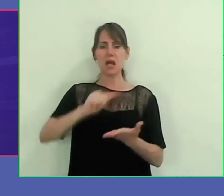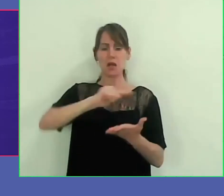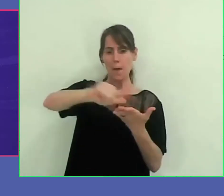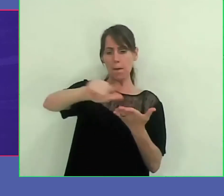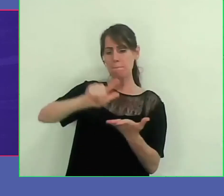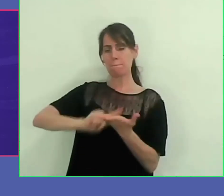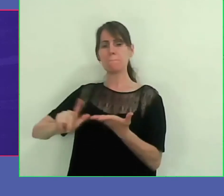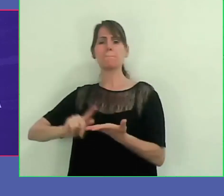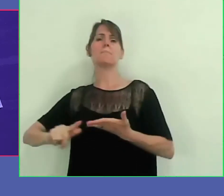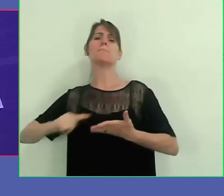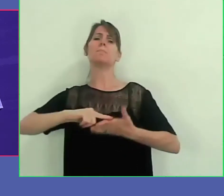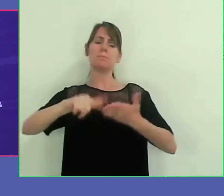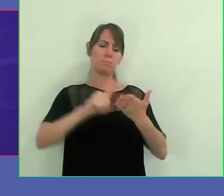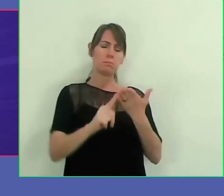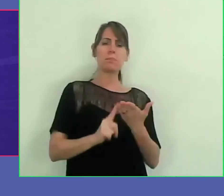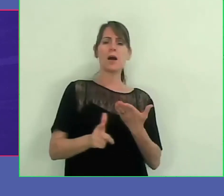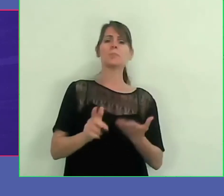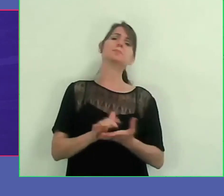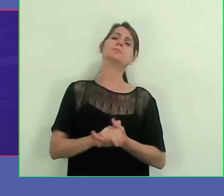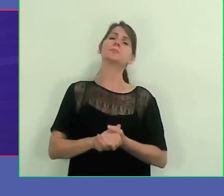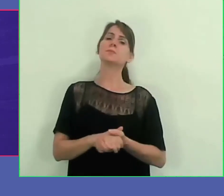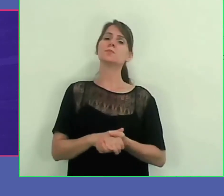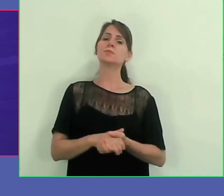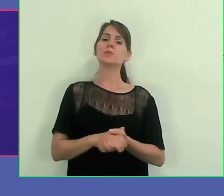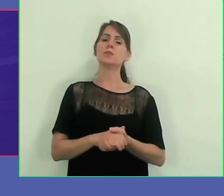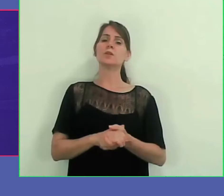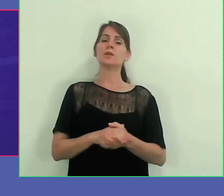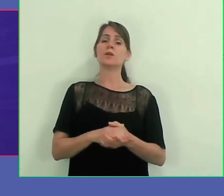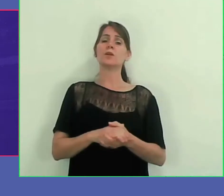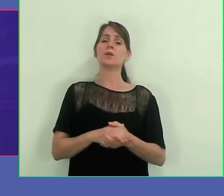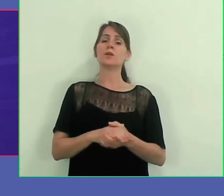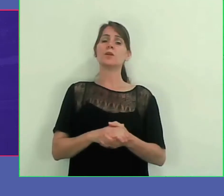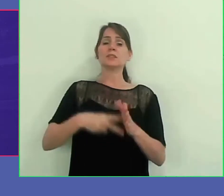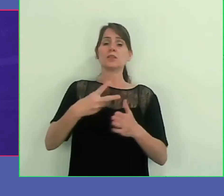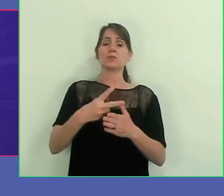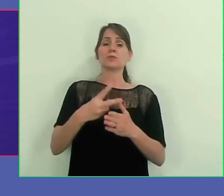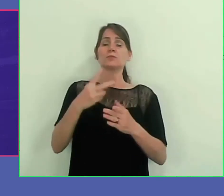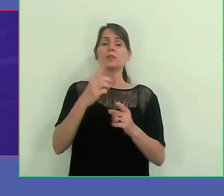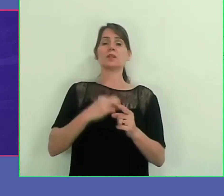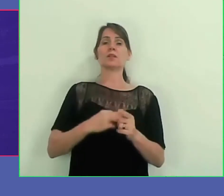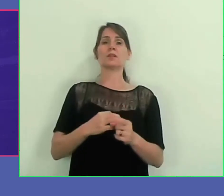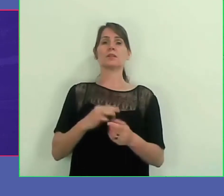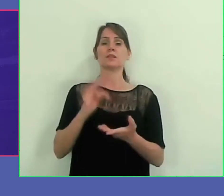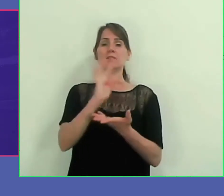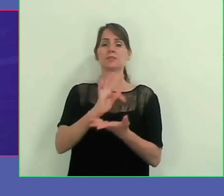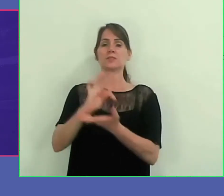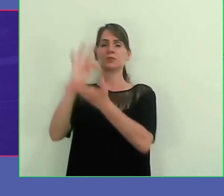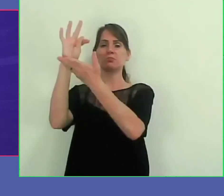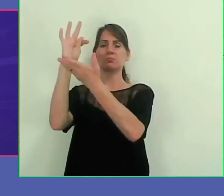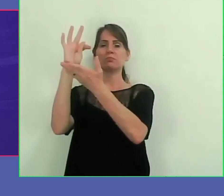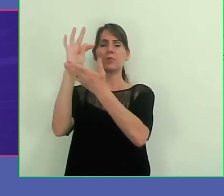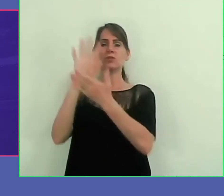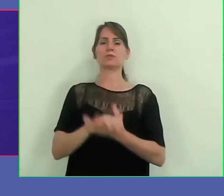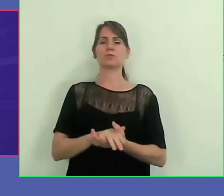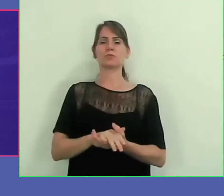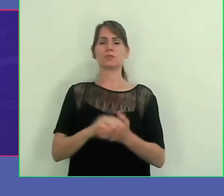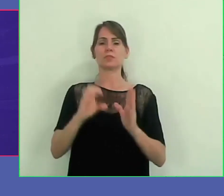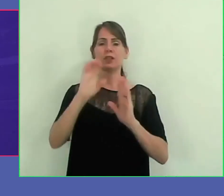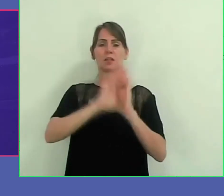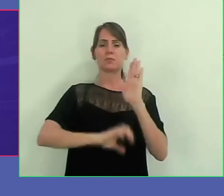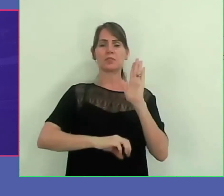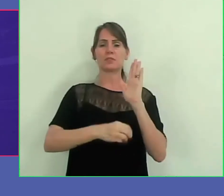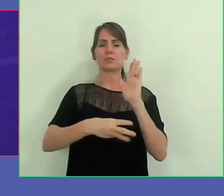não. Tá? E também em 2 Timóteo 3, Paulo adverte a